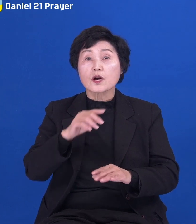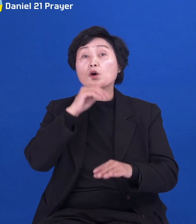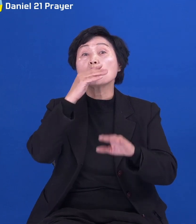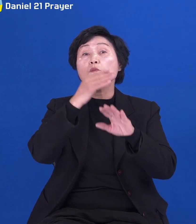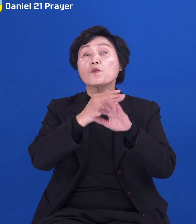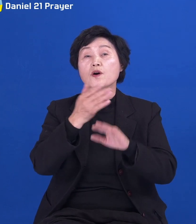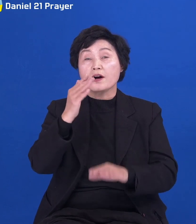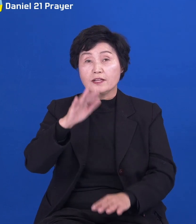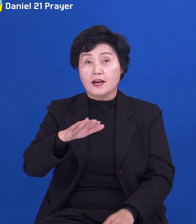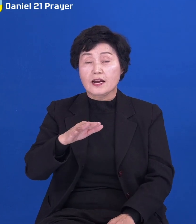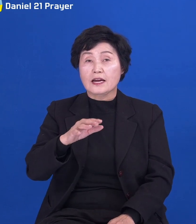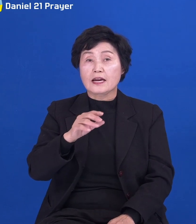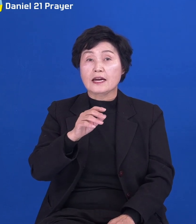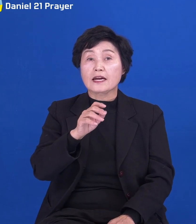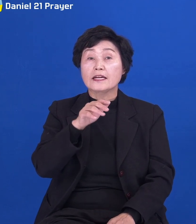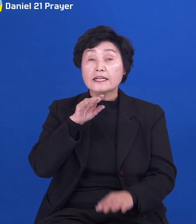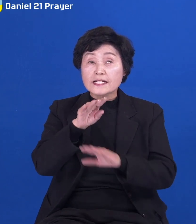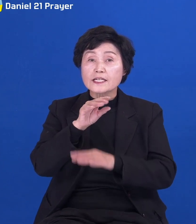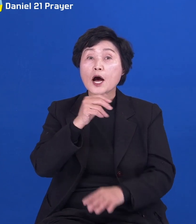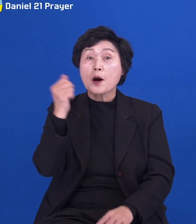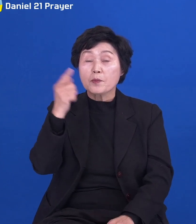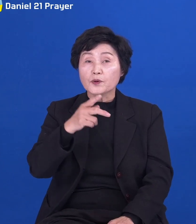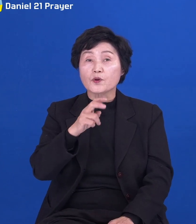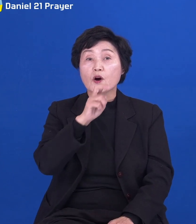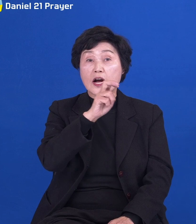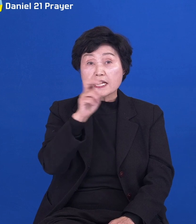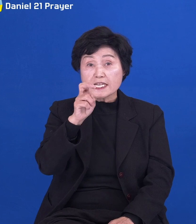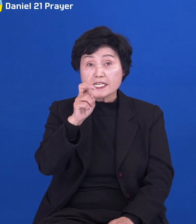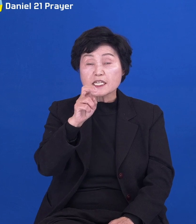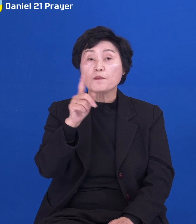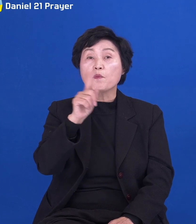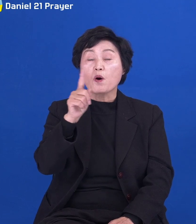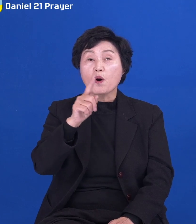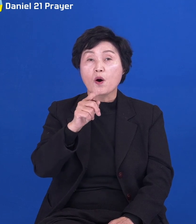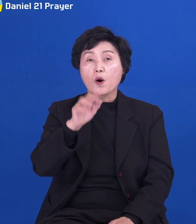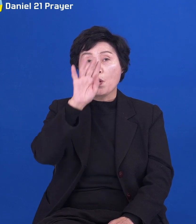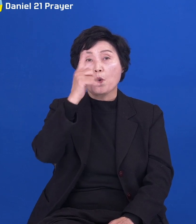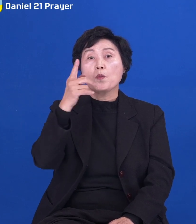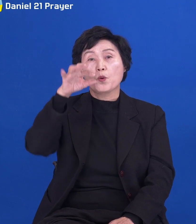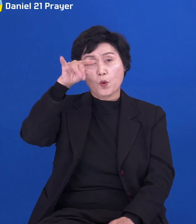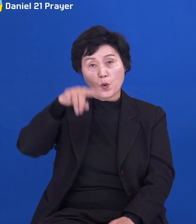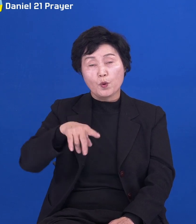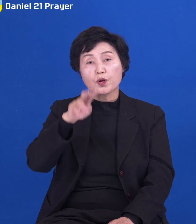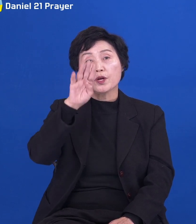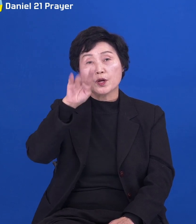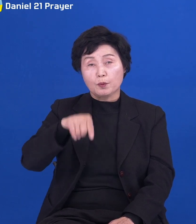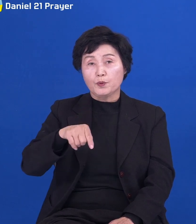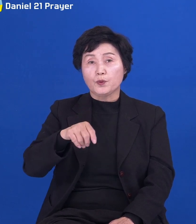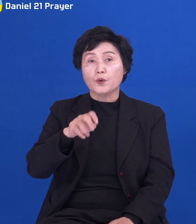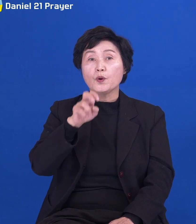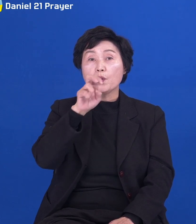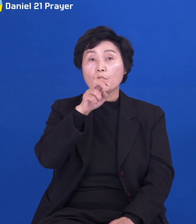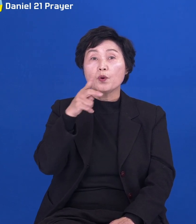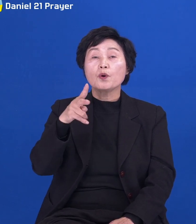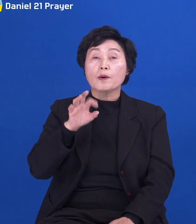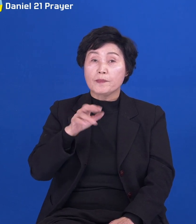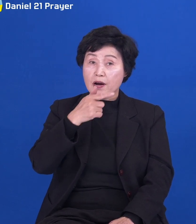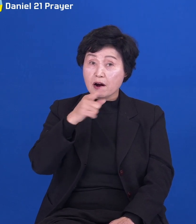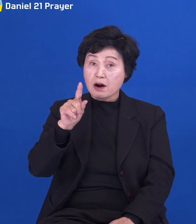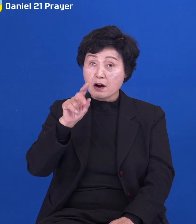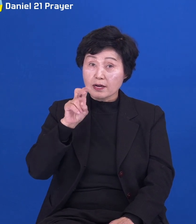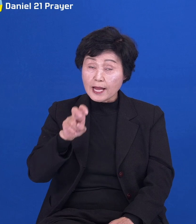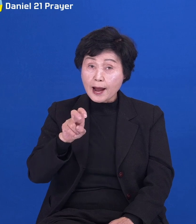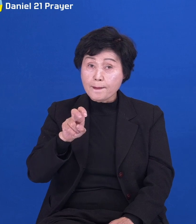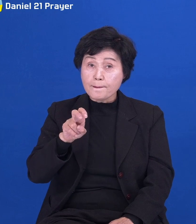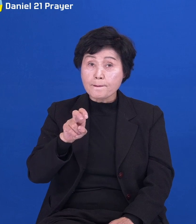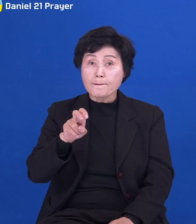차 번호가요 20, 21, 22가 보이부 검찰 이렇게 되어 있어요. 평남 20이라는 쓴 차는 평남도